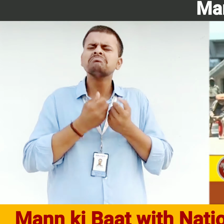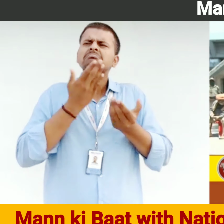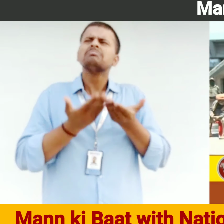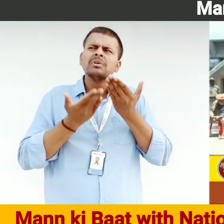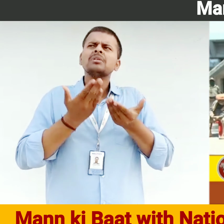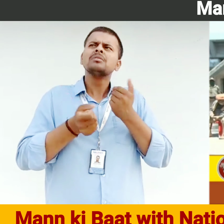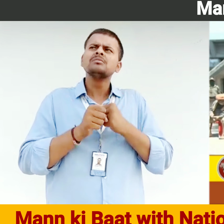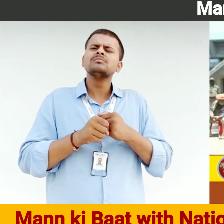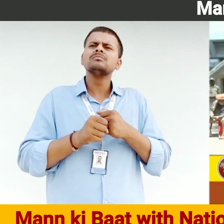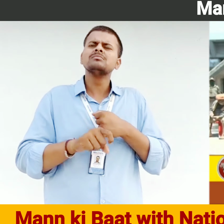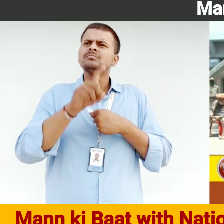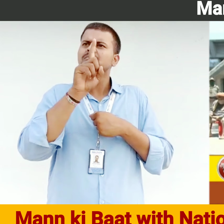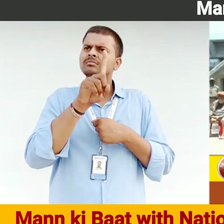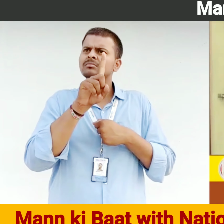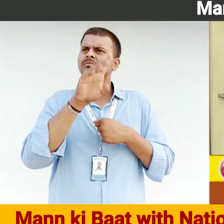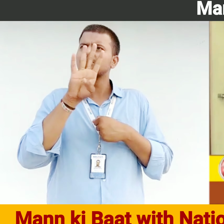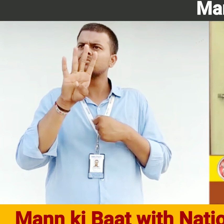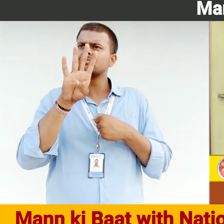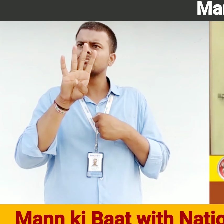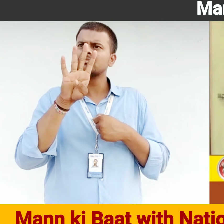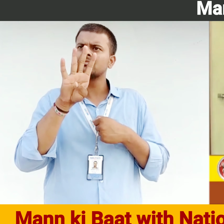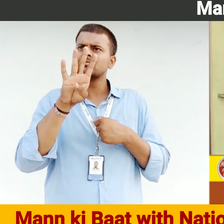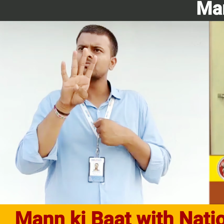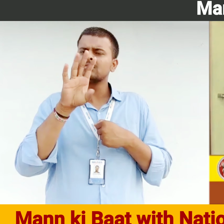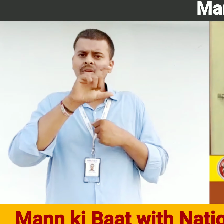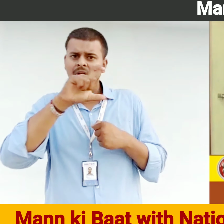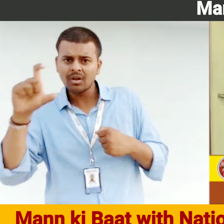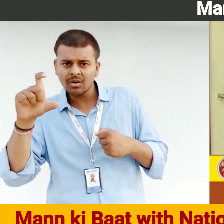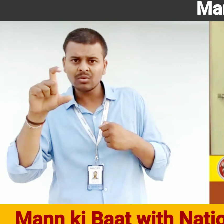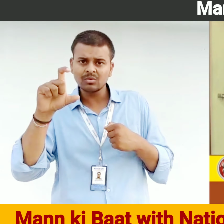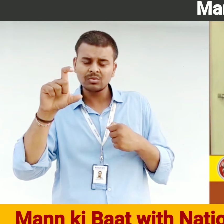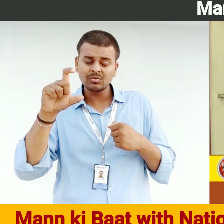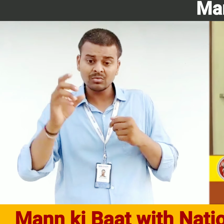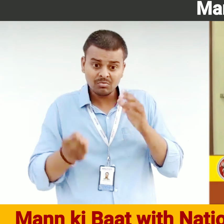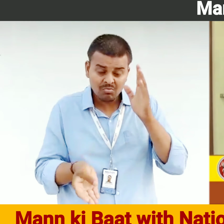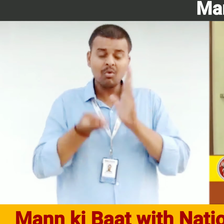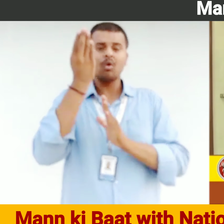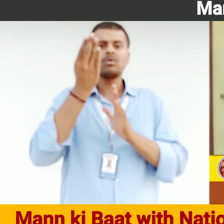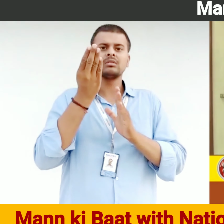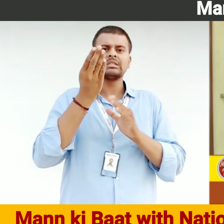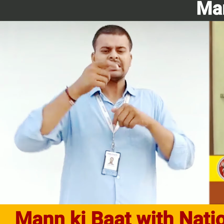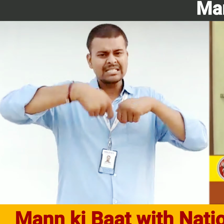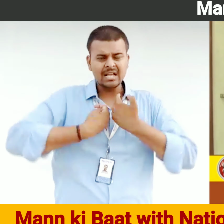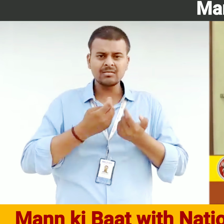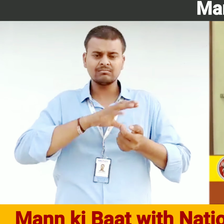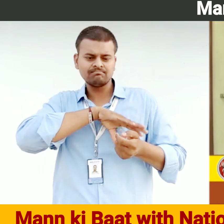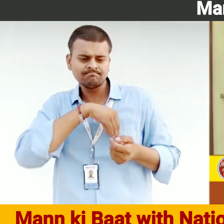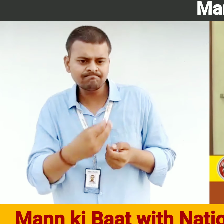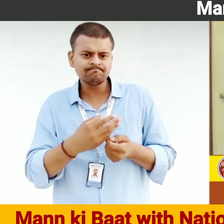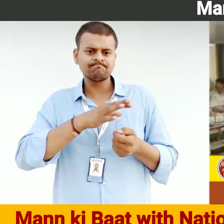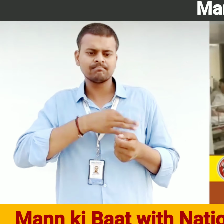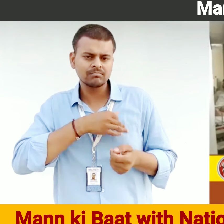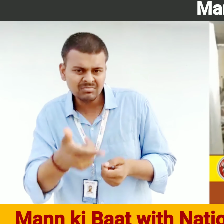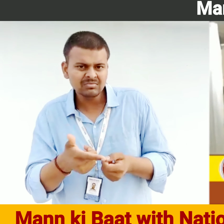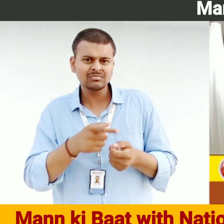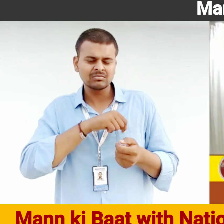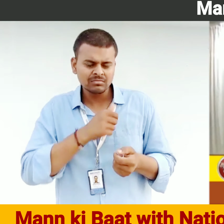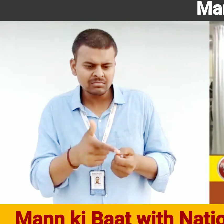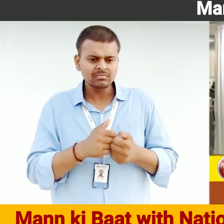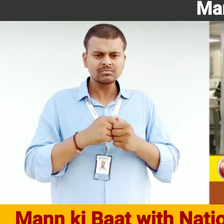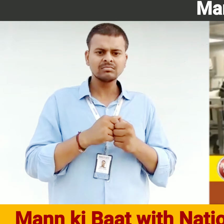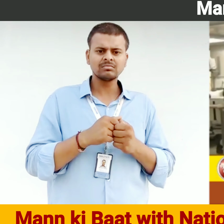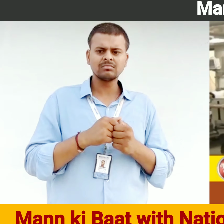अंदाज है करीब करीब 14,000 करोड़ रुपए से भी ज्यादा अपनी जेब से खर्च करने पड़ते